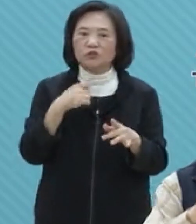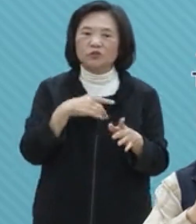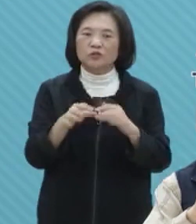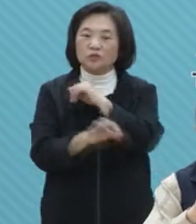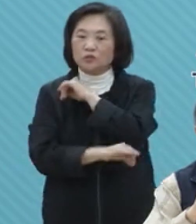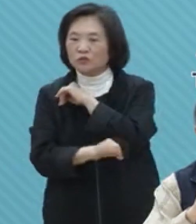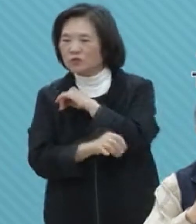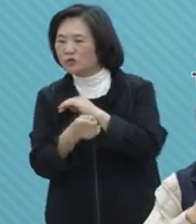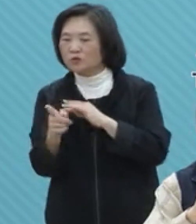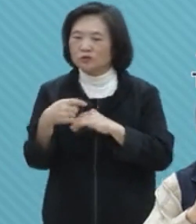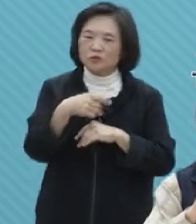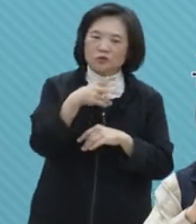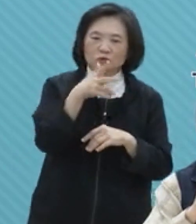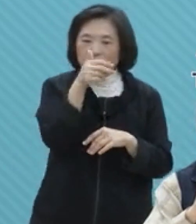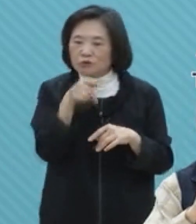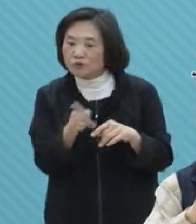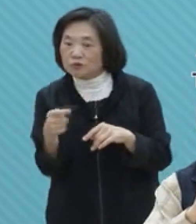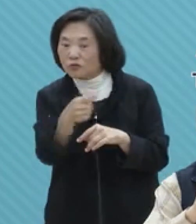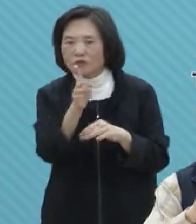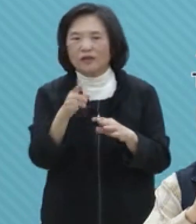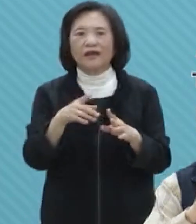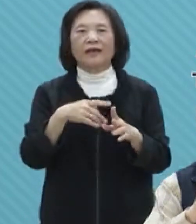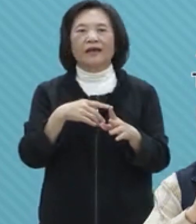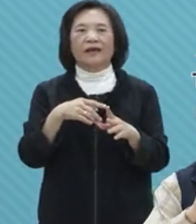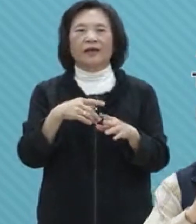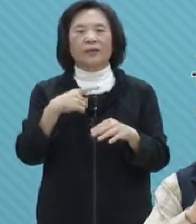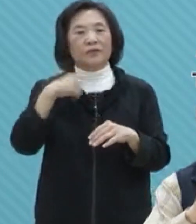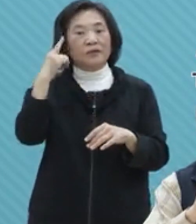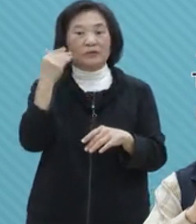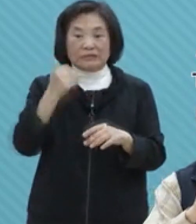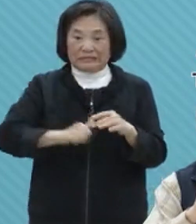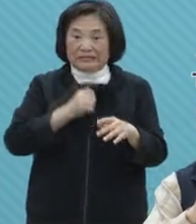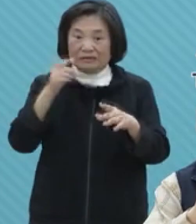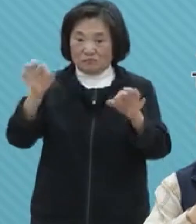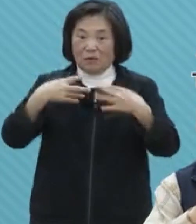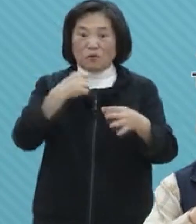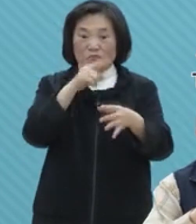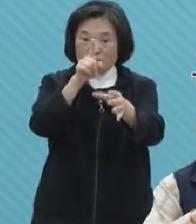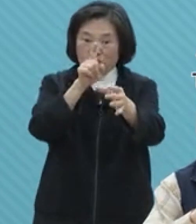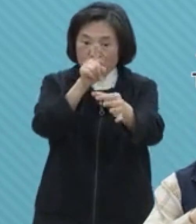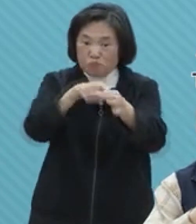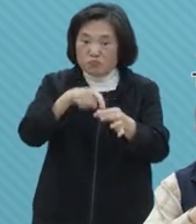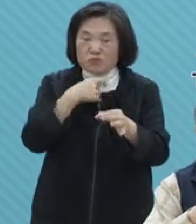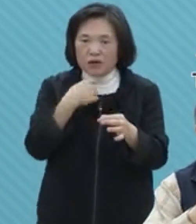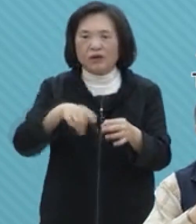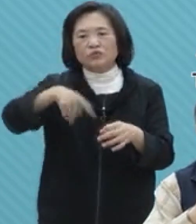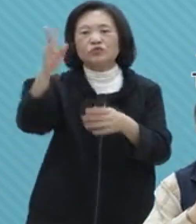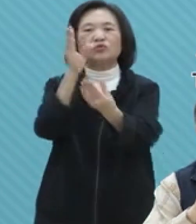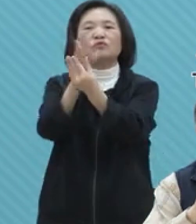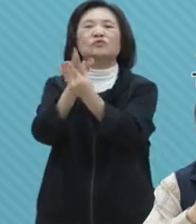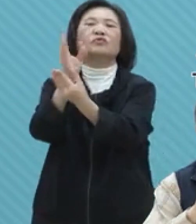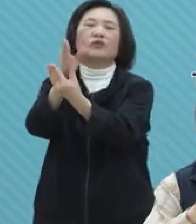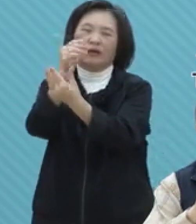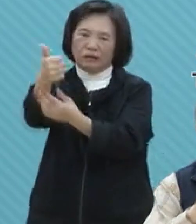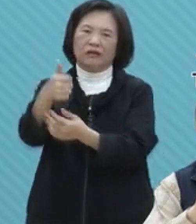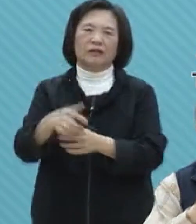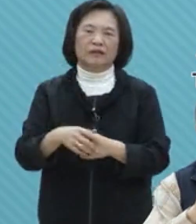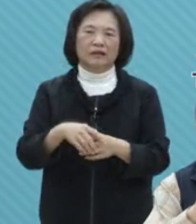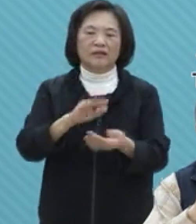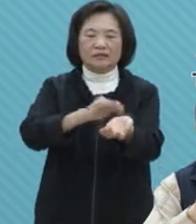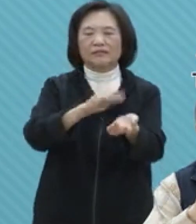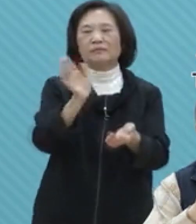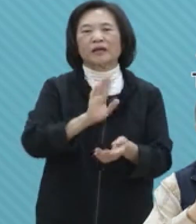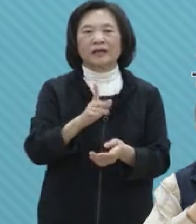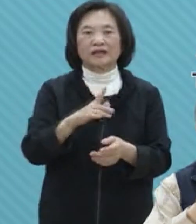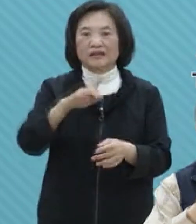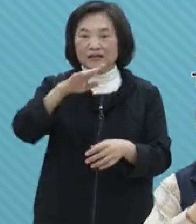赚钱的人哦，应该去做股票，不要当医生了。其实我跟你讲哦，通常哦。会生病的都是